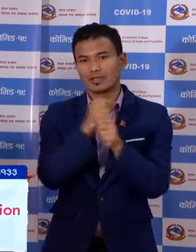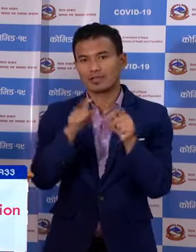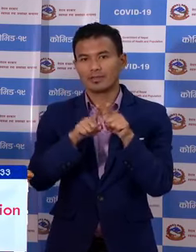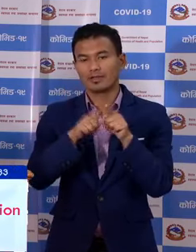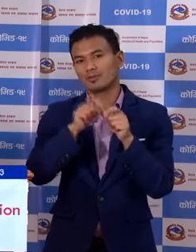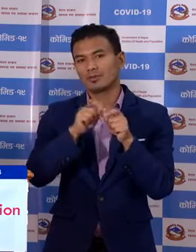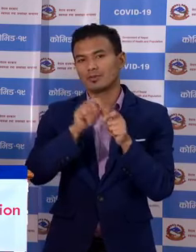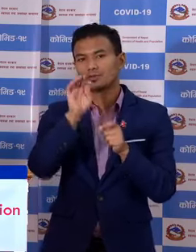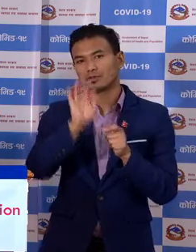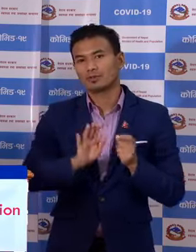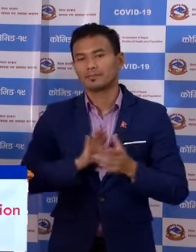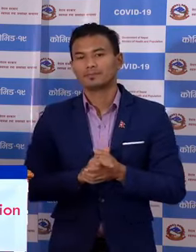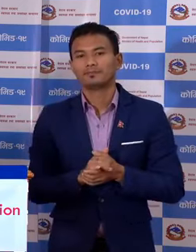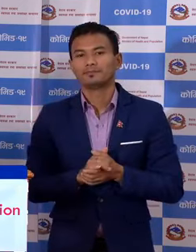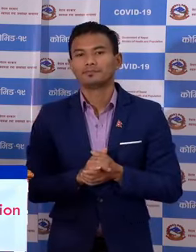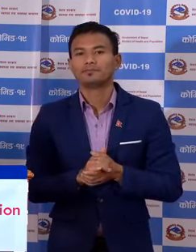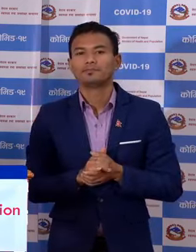बढ्न सक्छ।